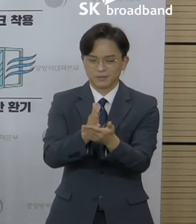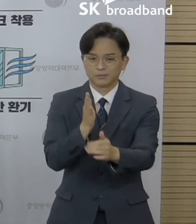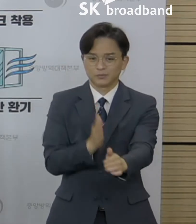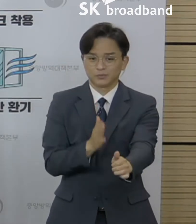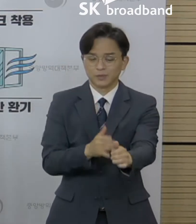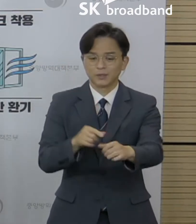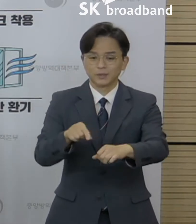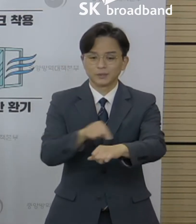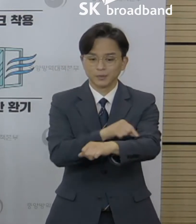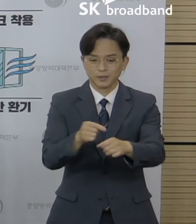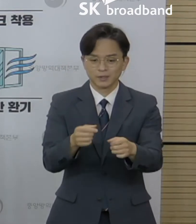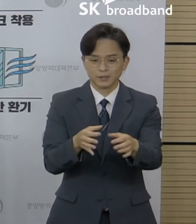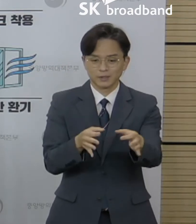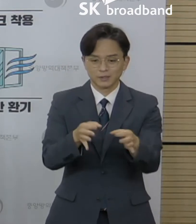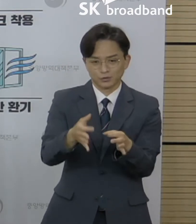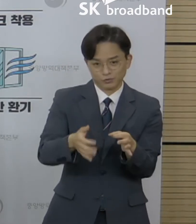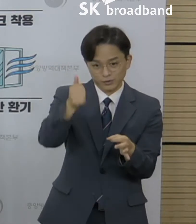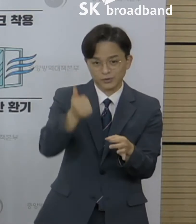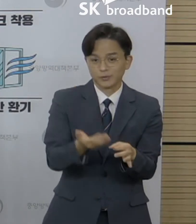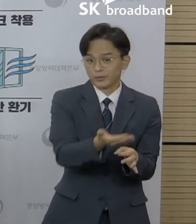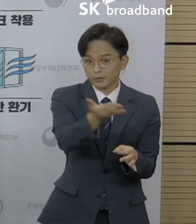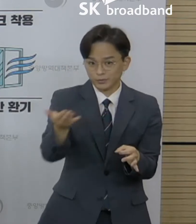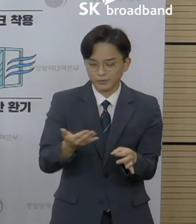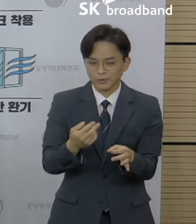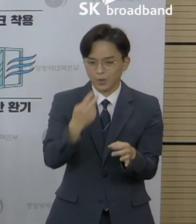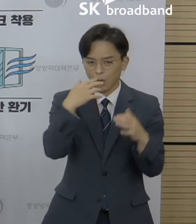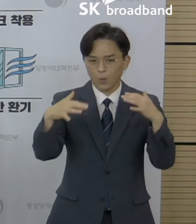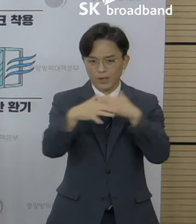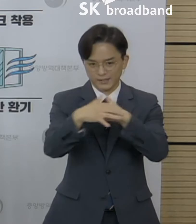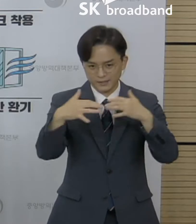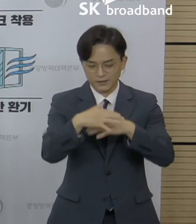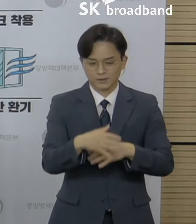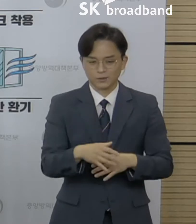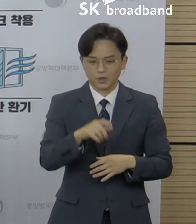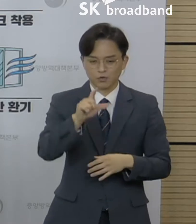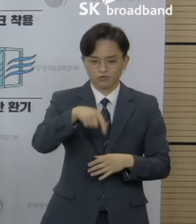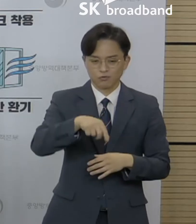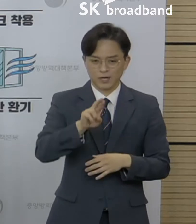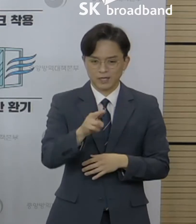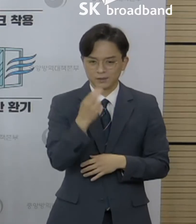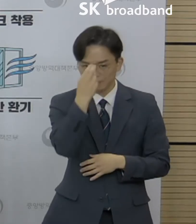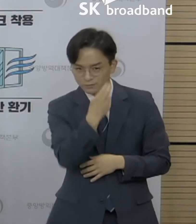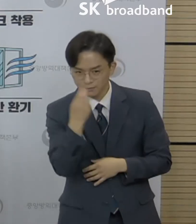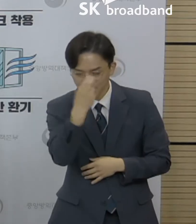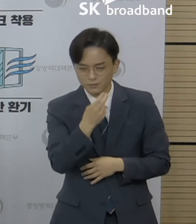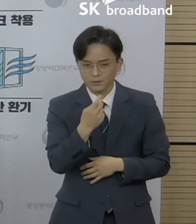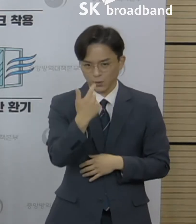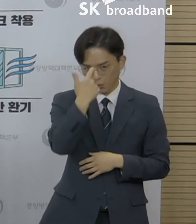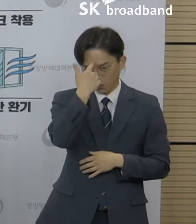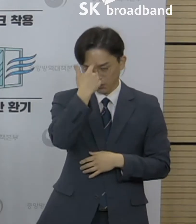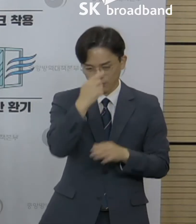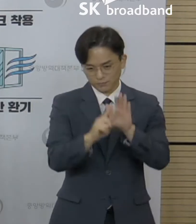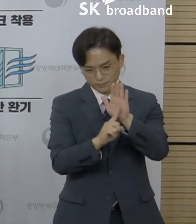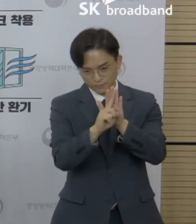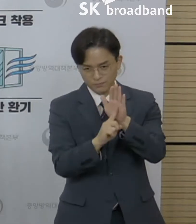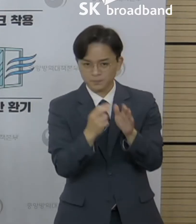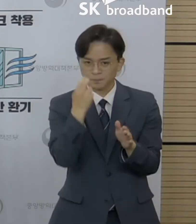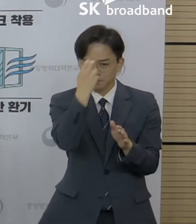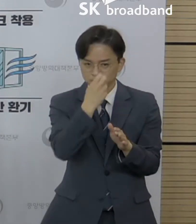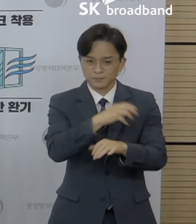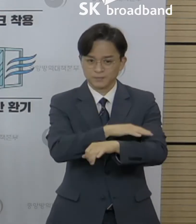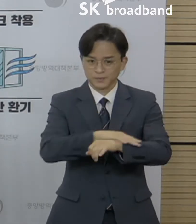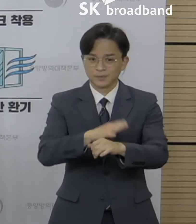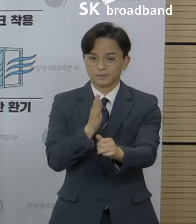환기를 철저히 실시해 줄 것을 당부드립니다. 저희 당국은 전국의 지방자치단체와